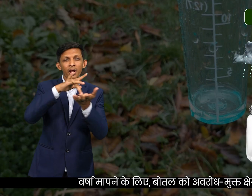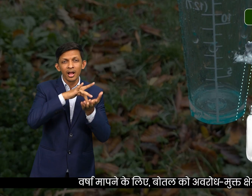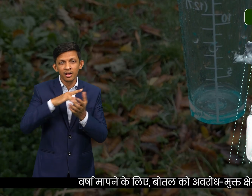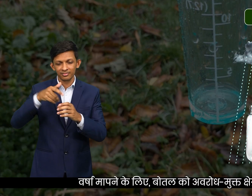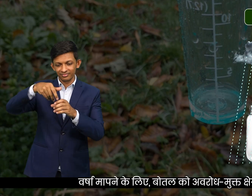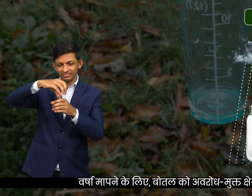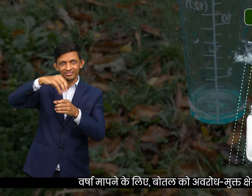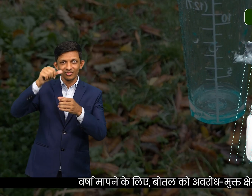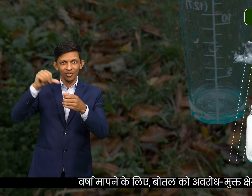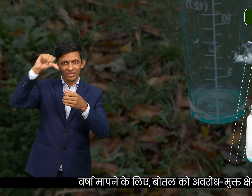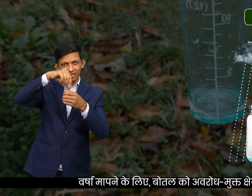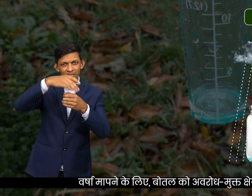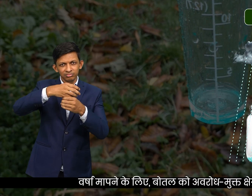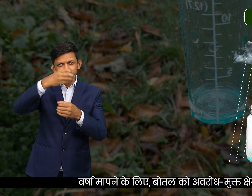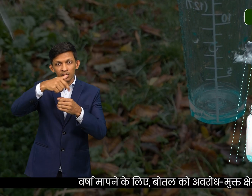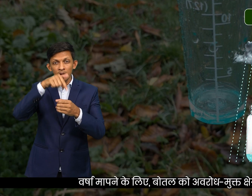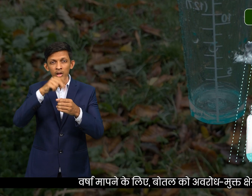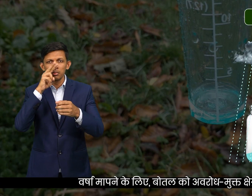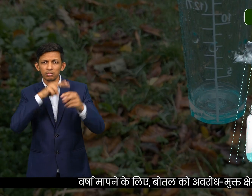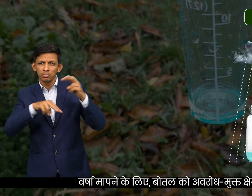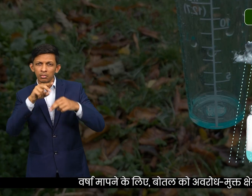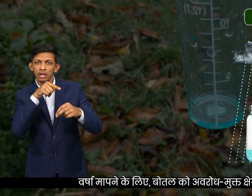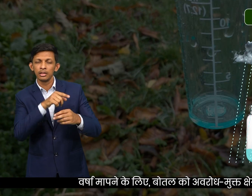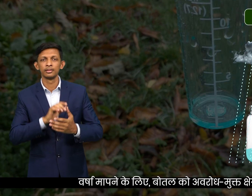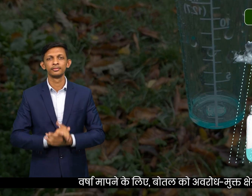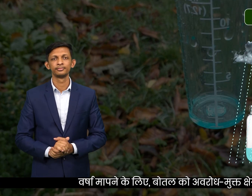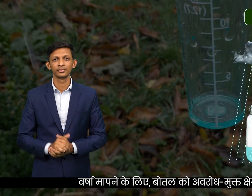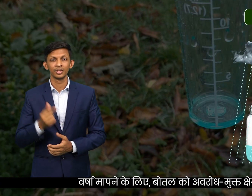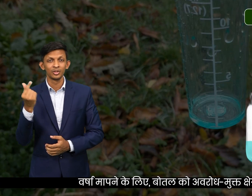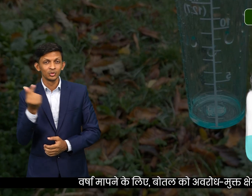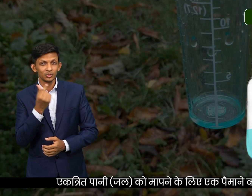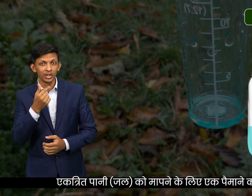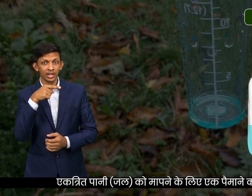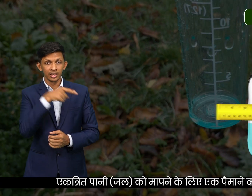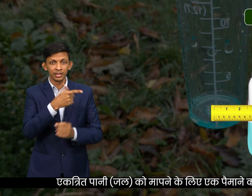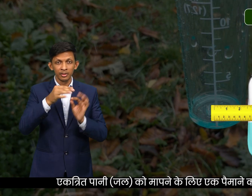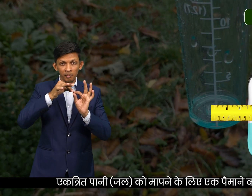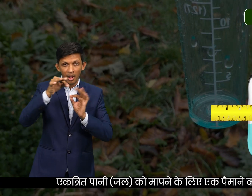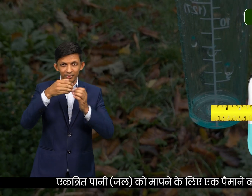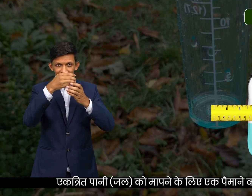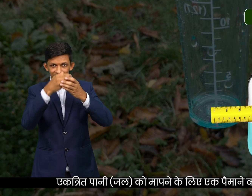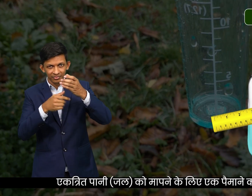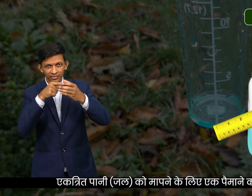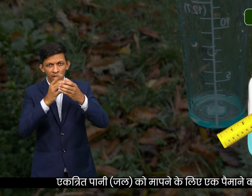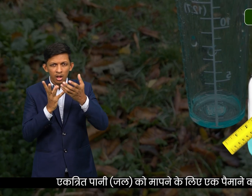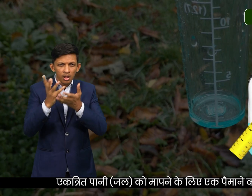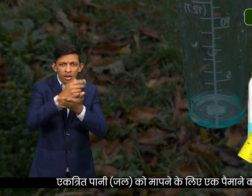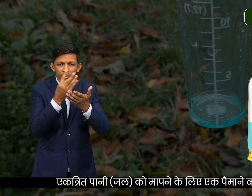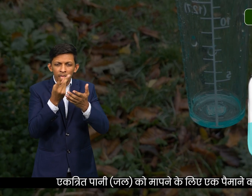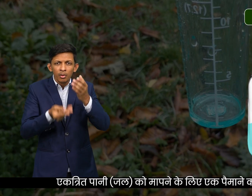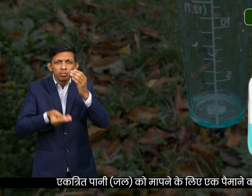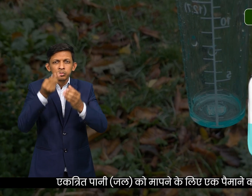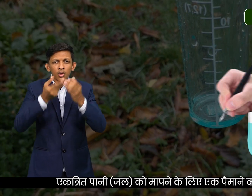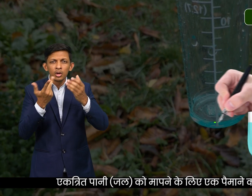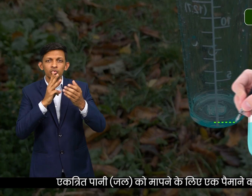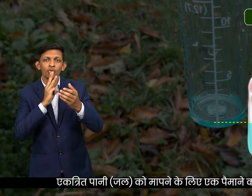बोतल को अवरोध मुक्त क्षेत्र में रखें। एकत्रित पानी या जल को मापने के